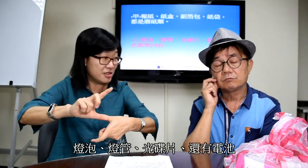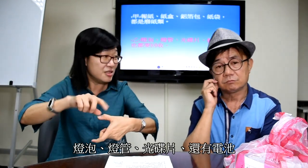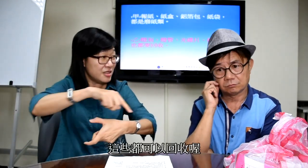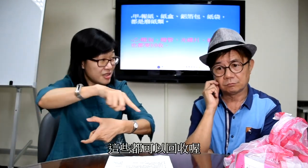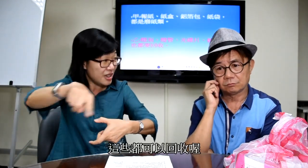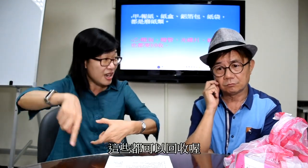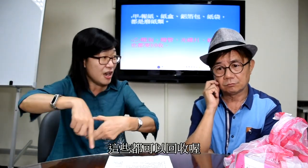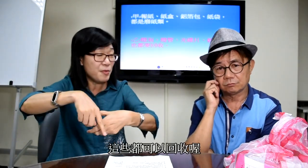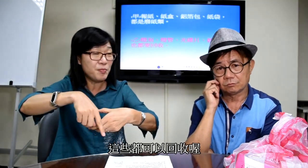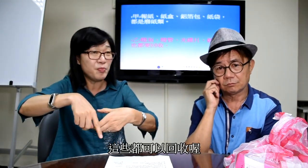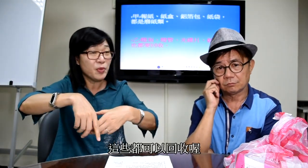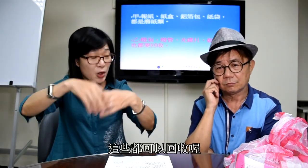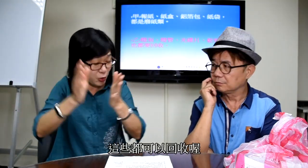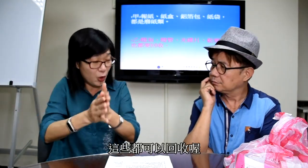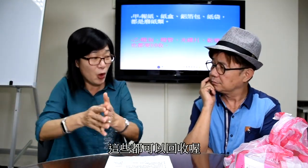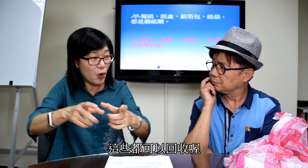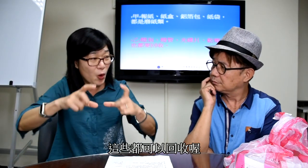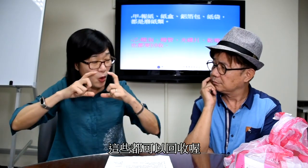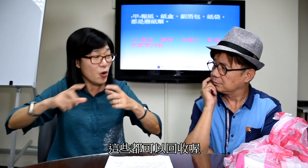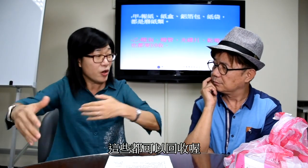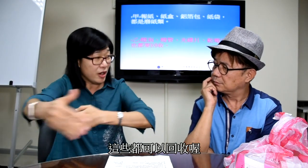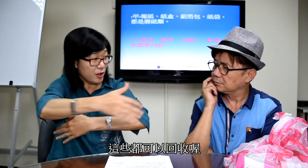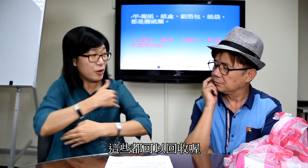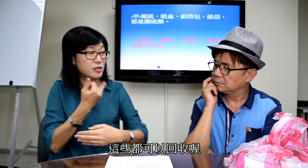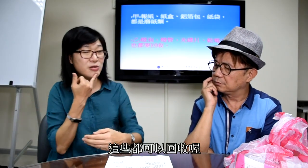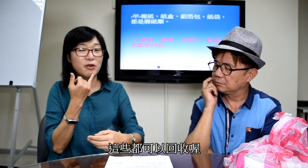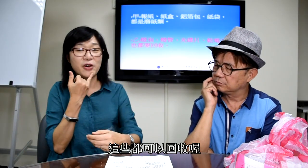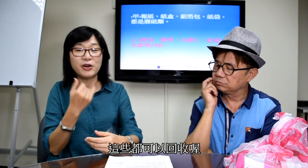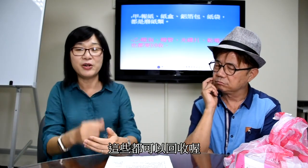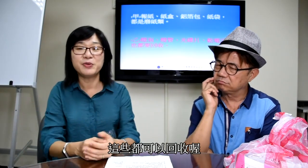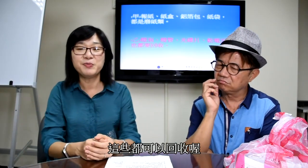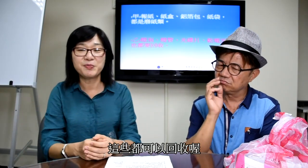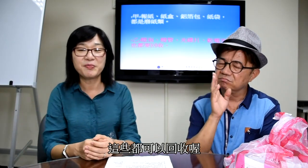这些都可以回收哦。